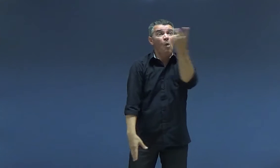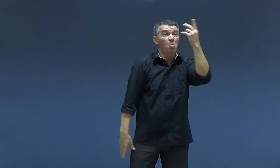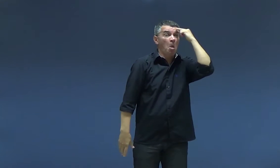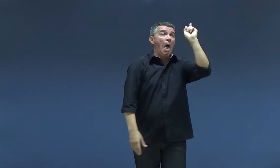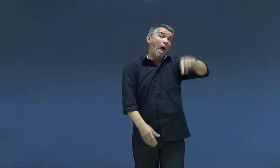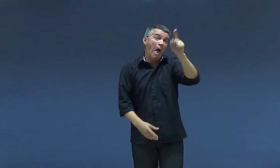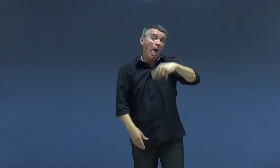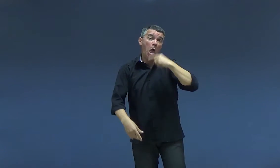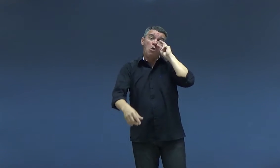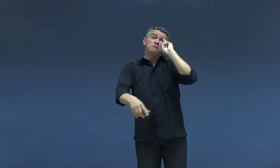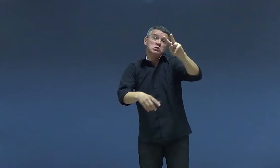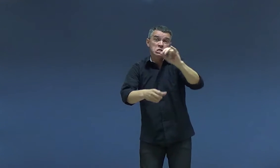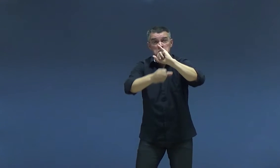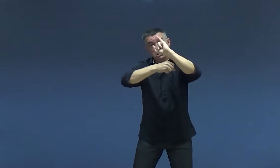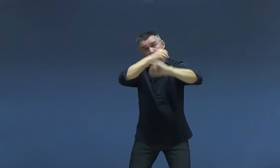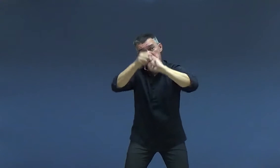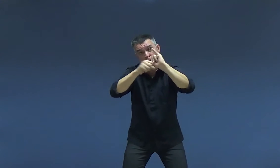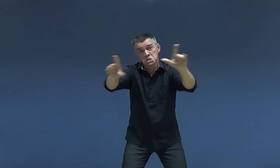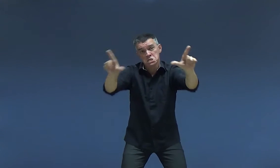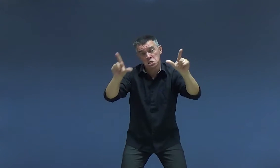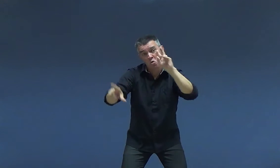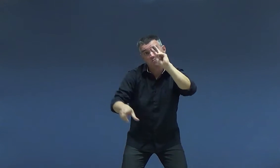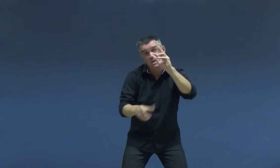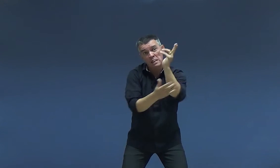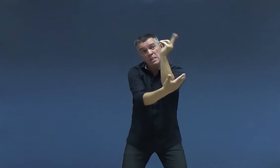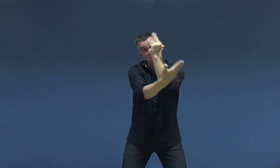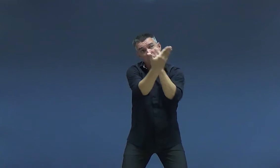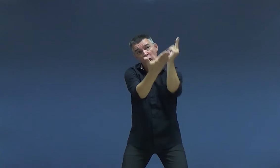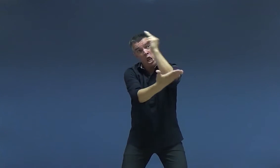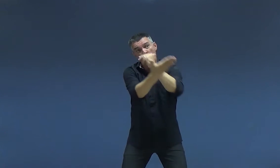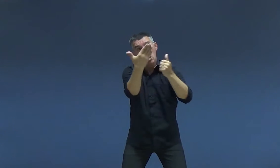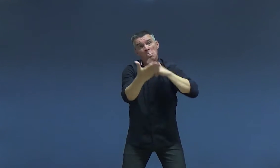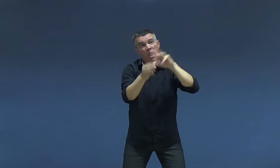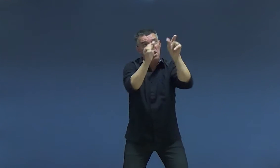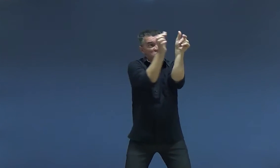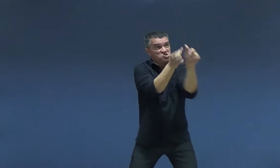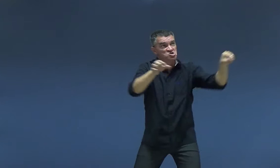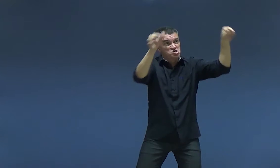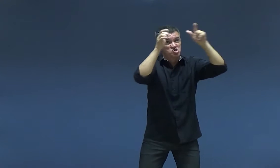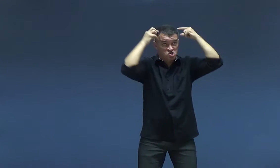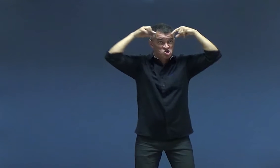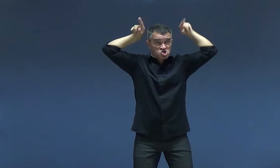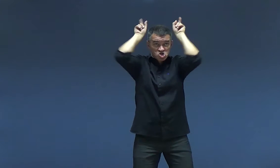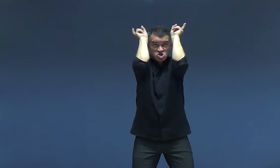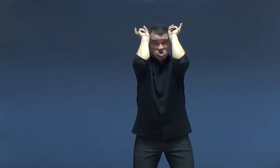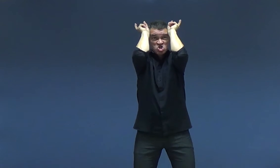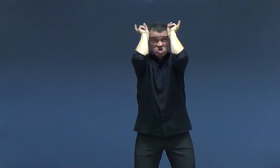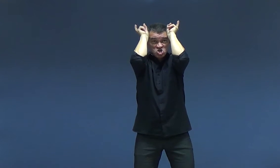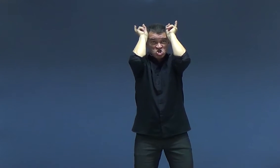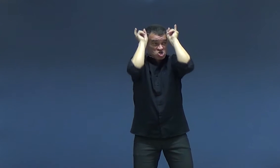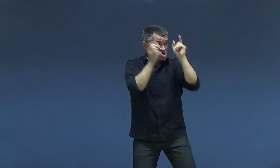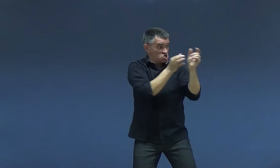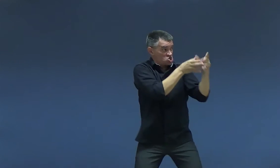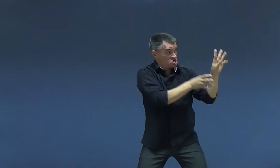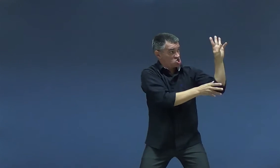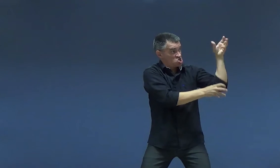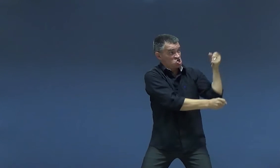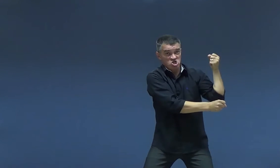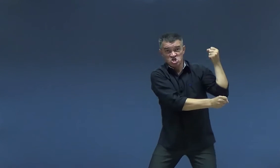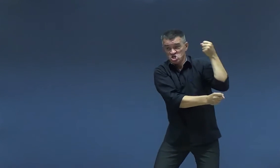O tridente, será que é isso que ele usou? Né? Às vezes vocês olham, ah, eu vi na internet, tem um desenho que tem um chifrinho dele ali, e ele